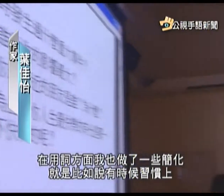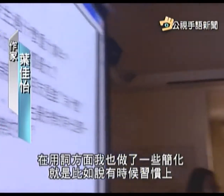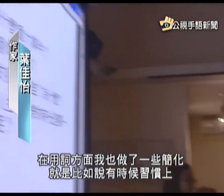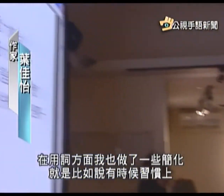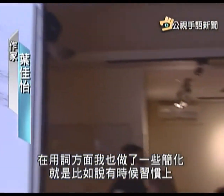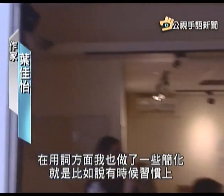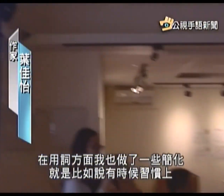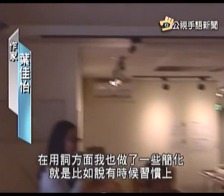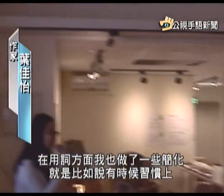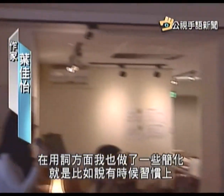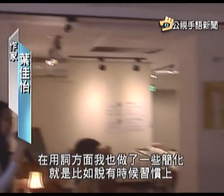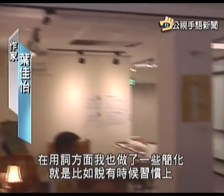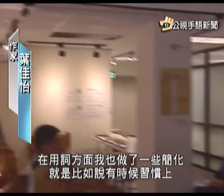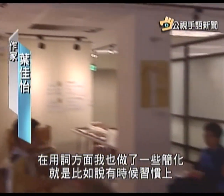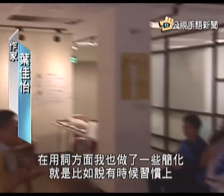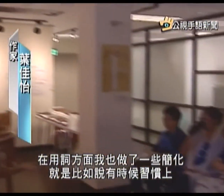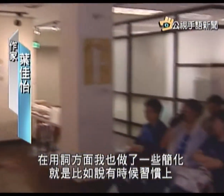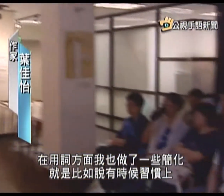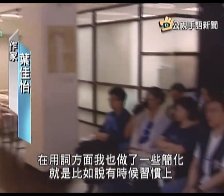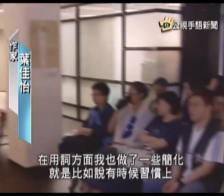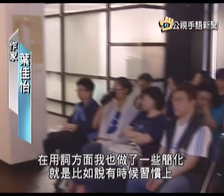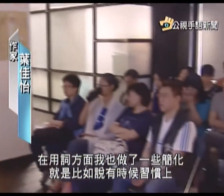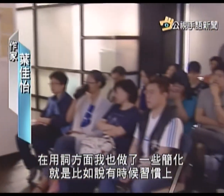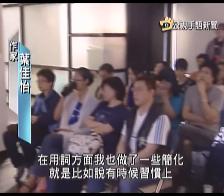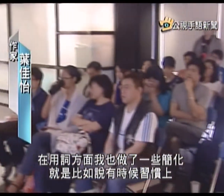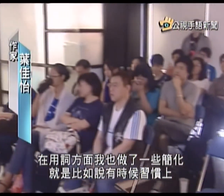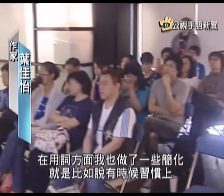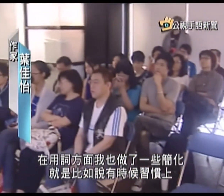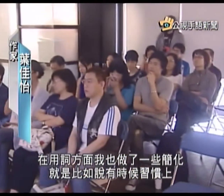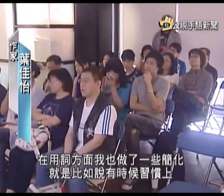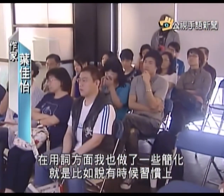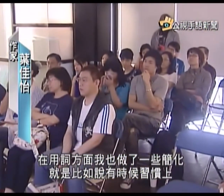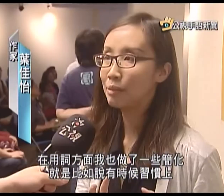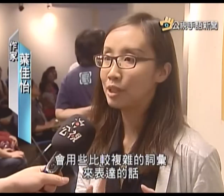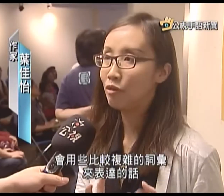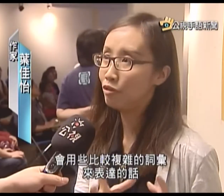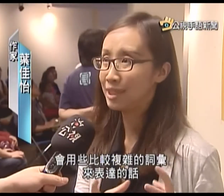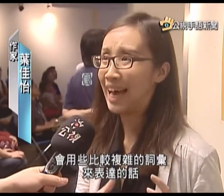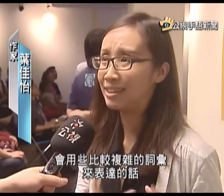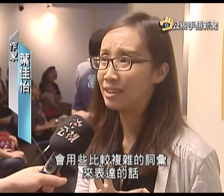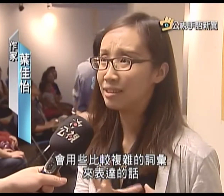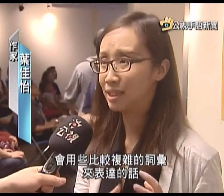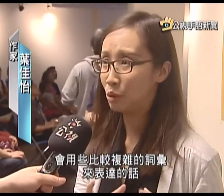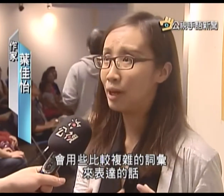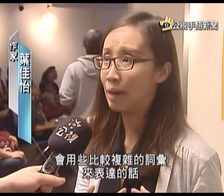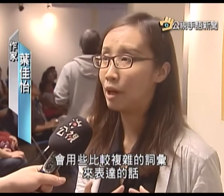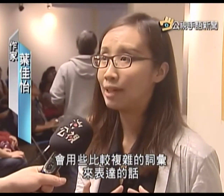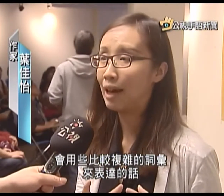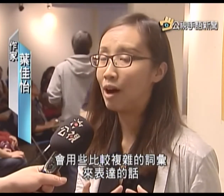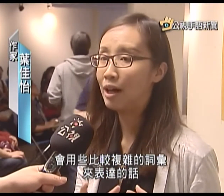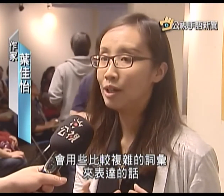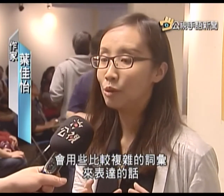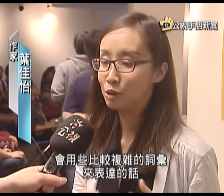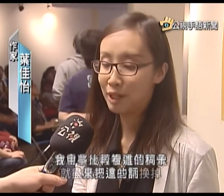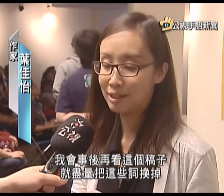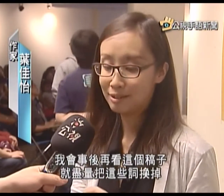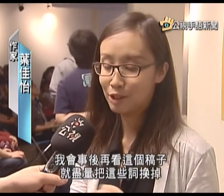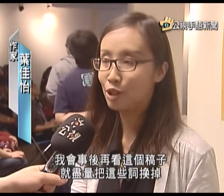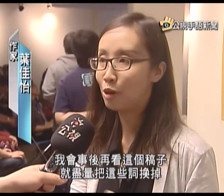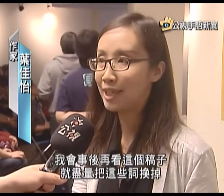做了一些简化，就是比如说有时候习惯上会用一些比较复杂的词汇来表达的话，我就会事后再